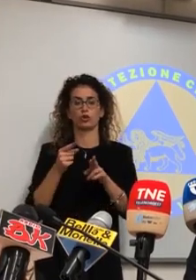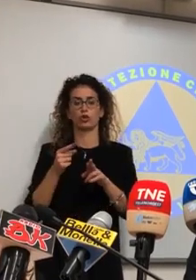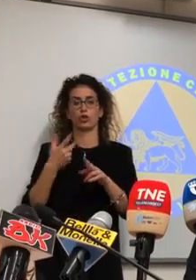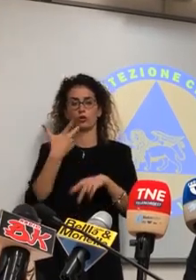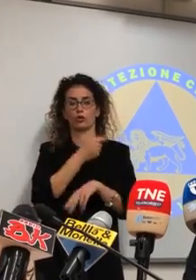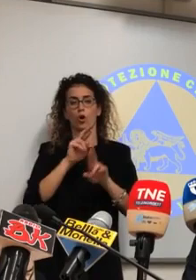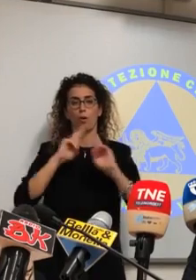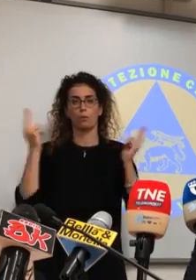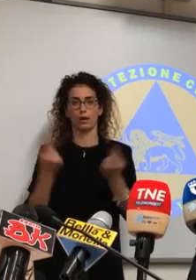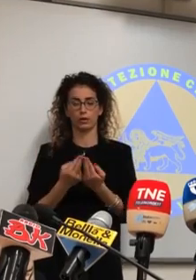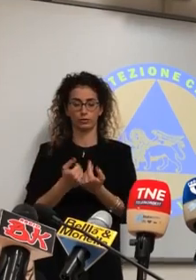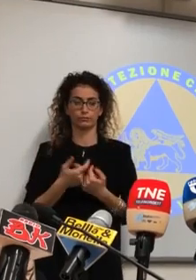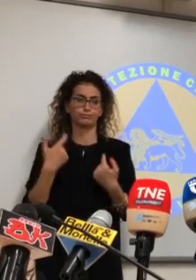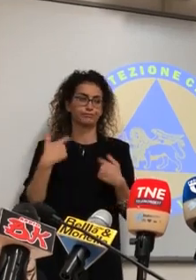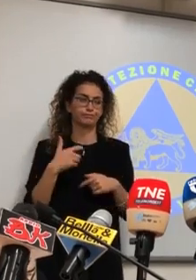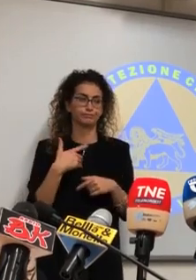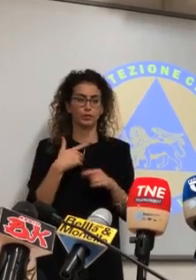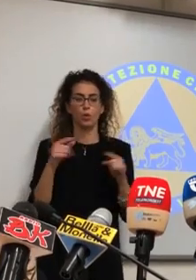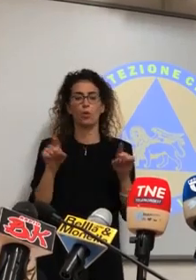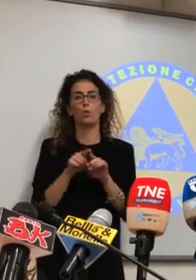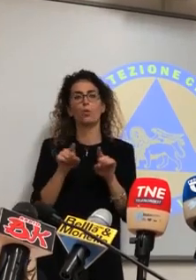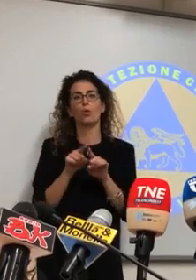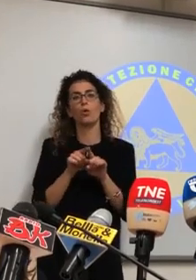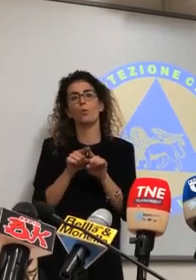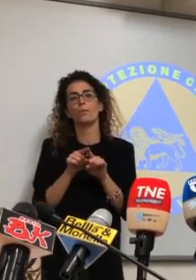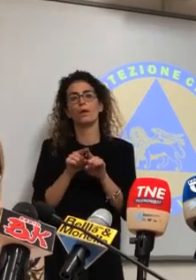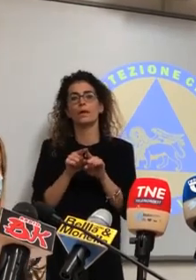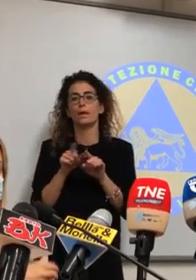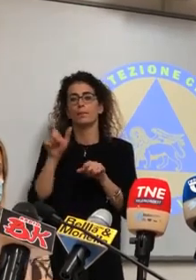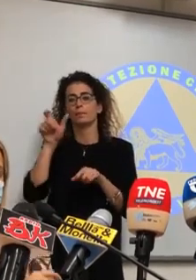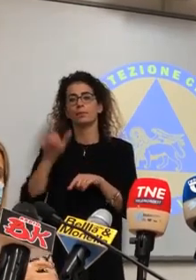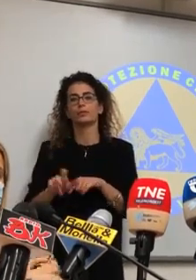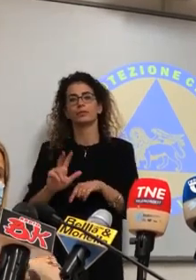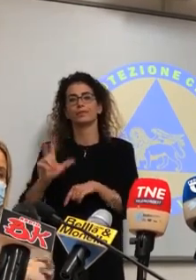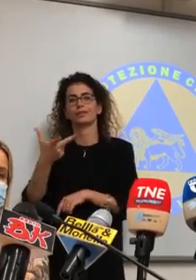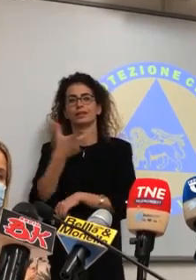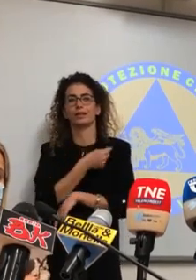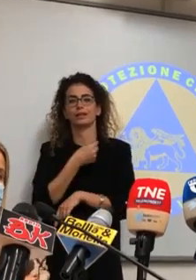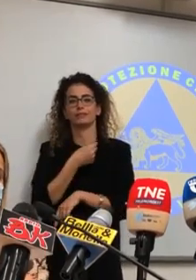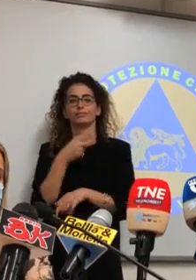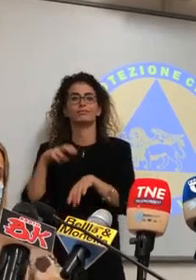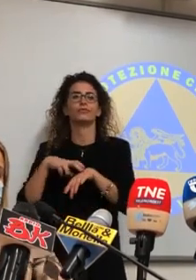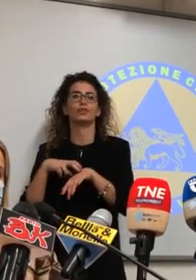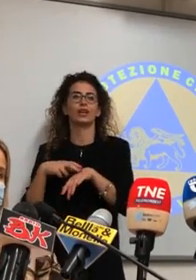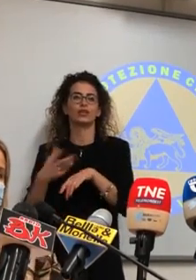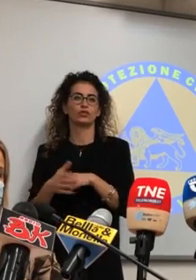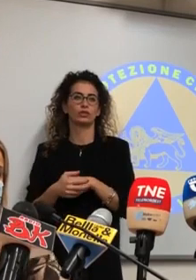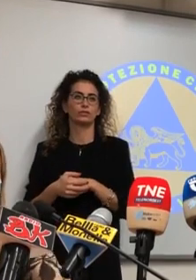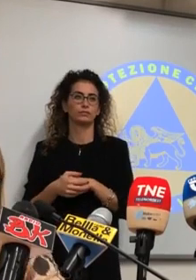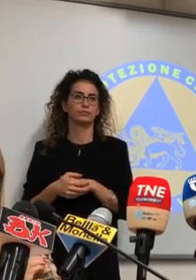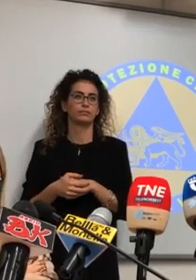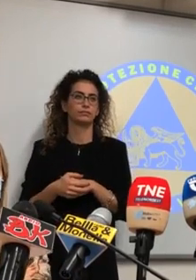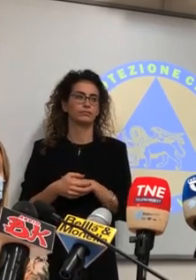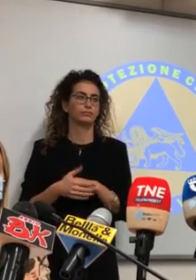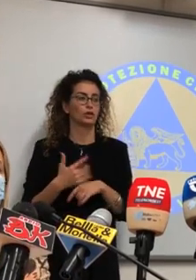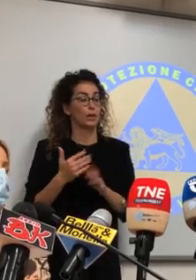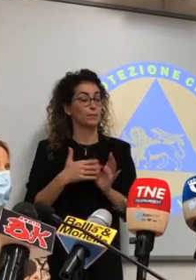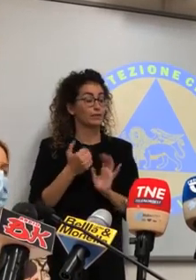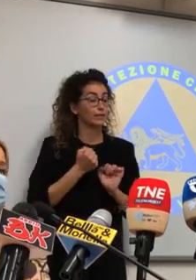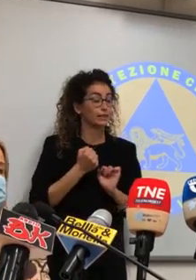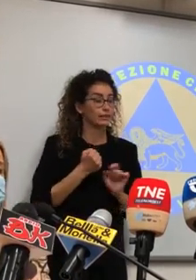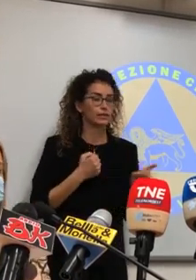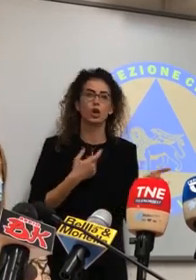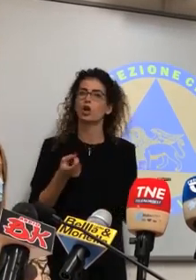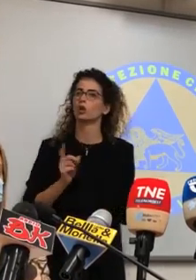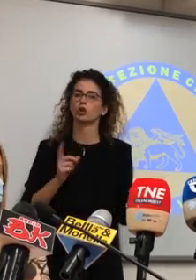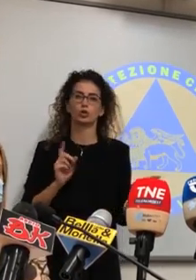completo. Quindi questa è la stessa strega delle 3 dosi che facciamo nei soggetti particolarmente fragili, è la stessa cosa. Cioè lo facciamo in via preventiva, quindi? No, lo